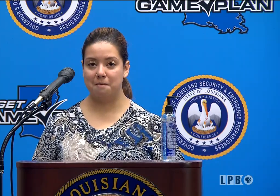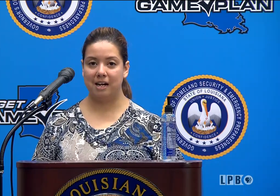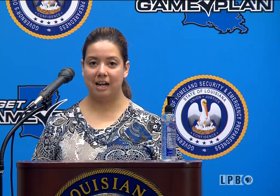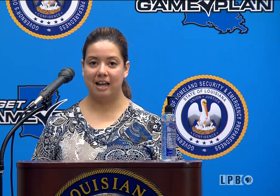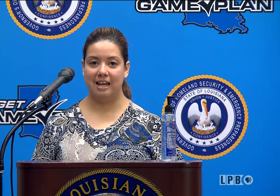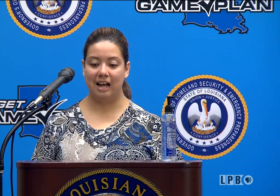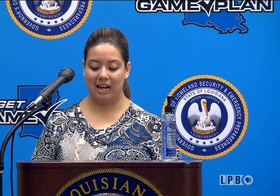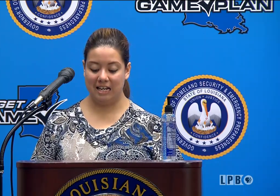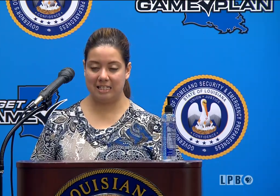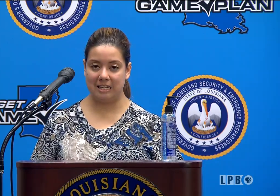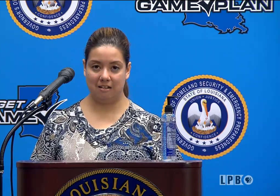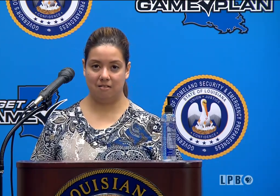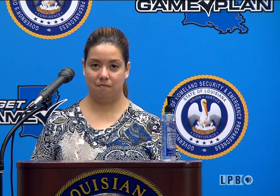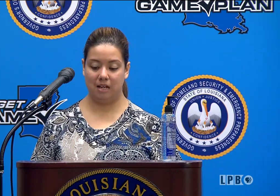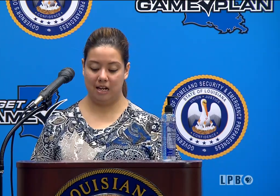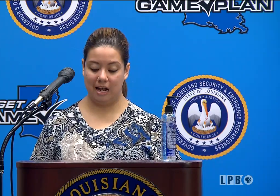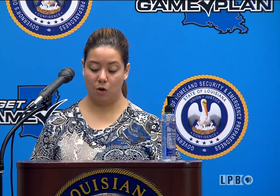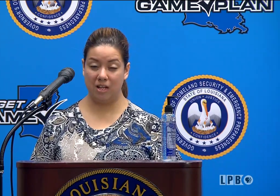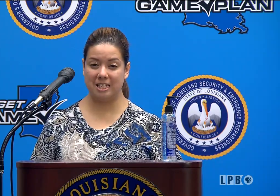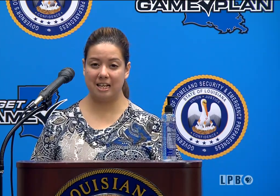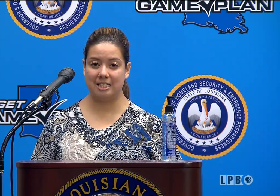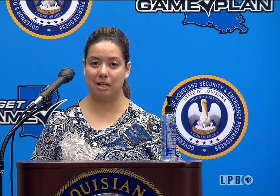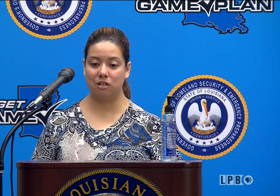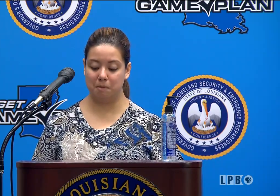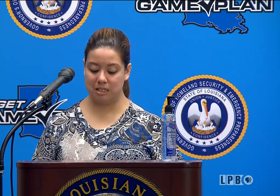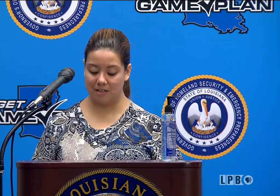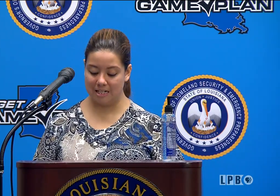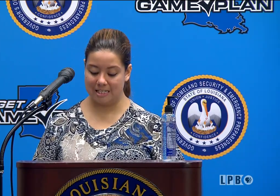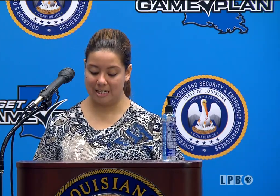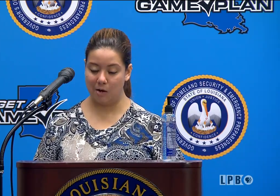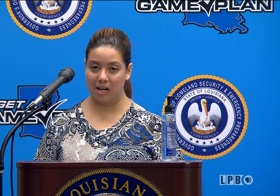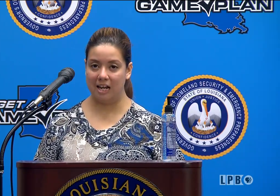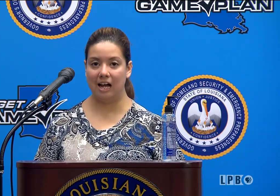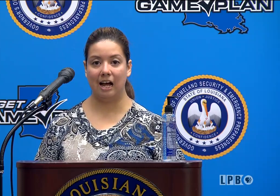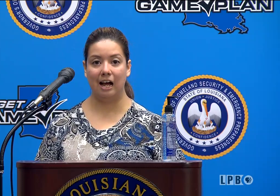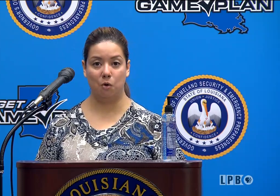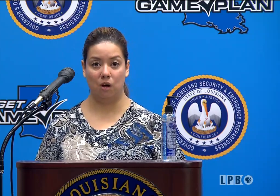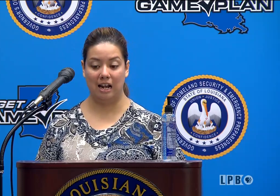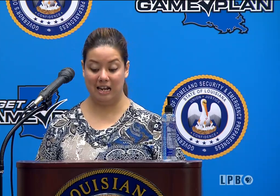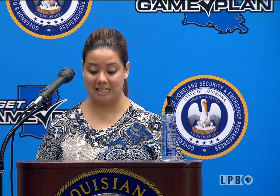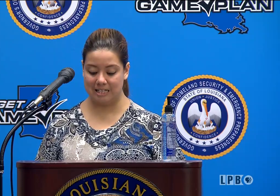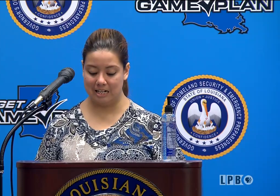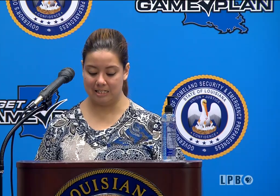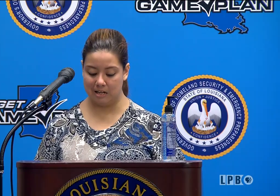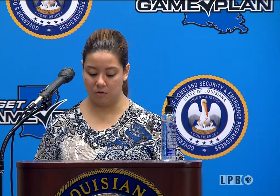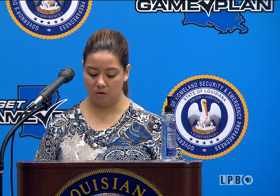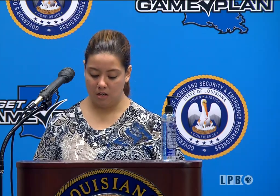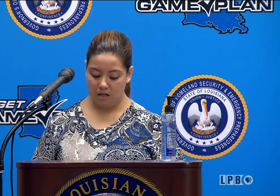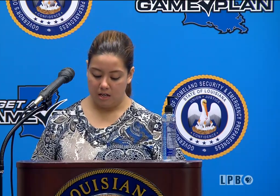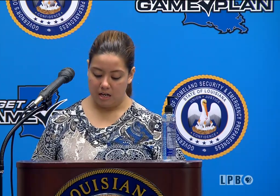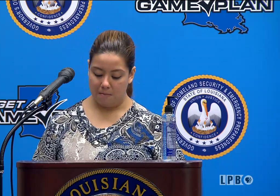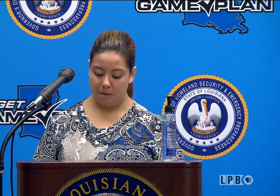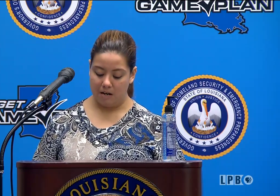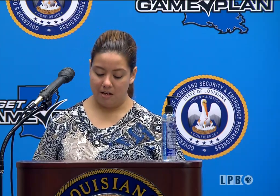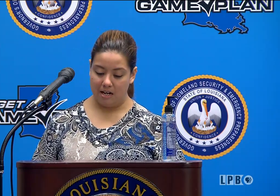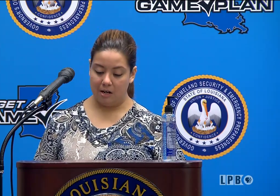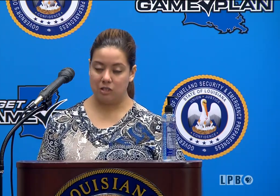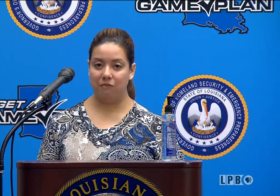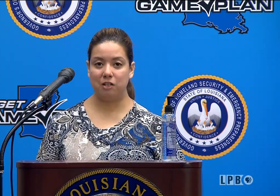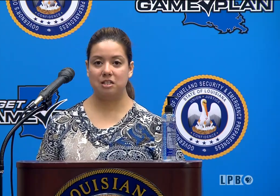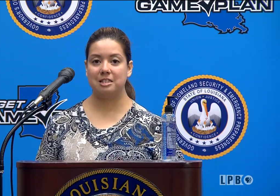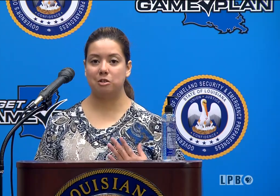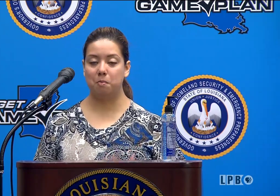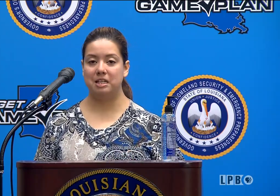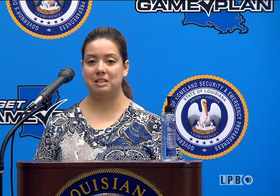del huracán va a caer al oeste del estado. También se van a sentir la olea al este del estado. Van a ver